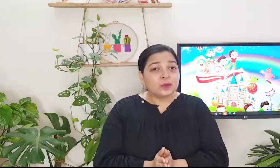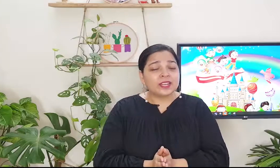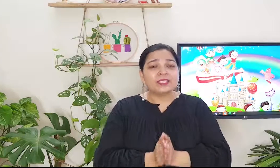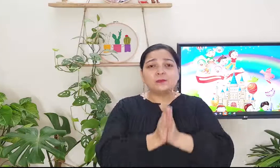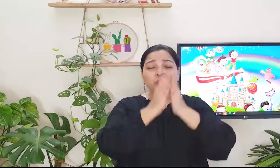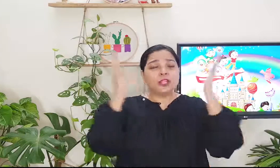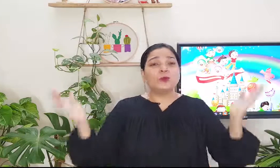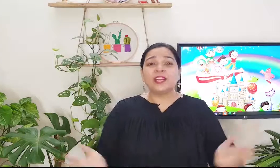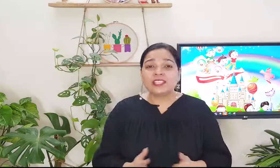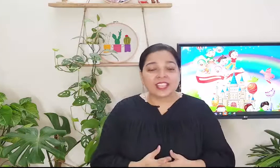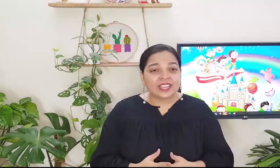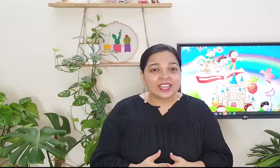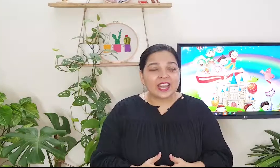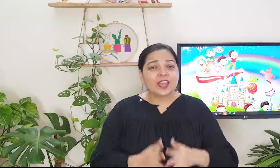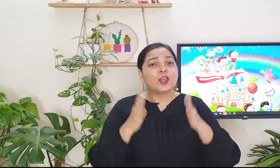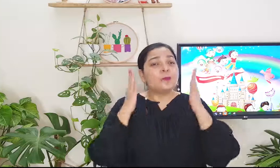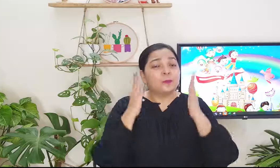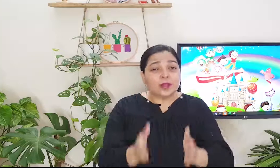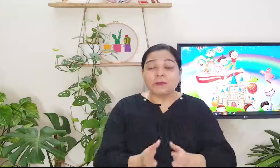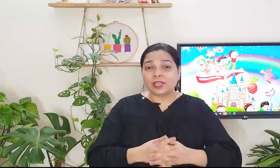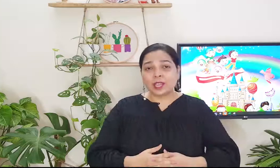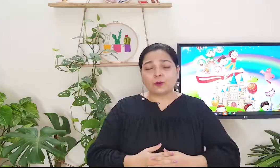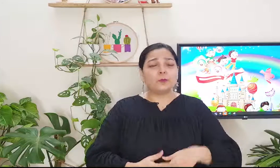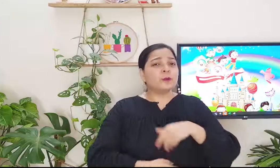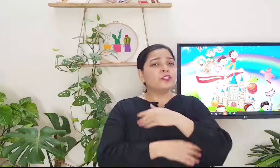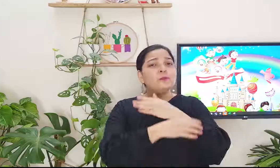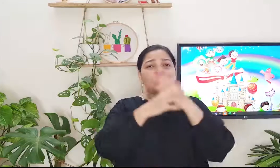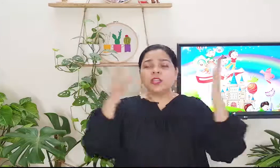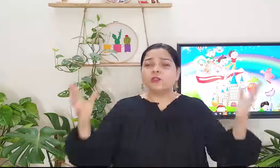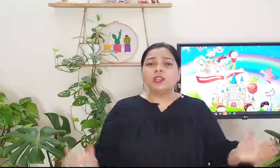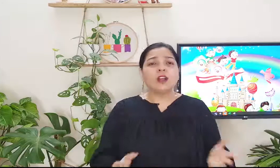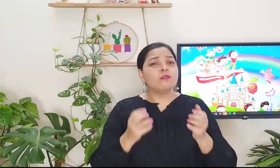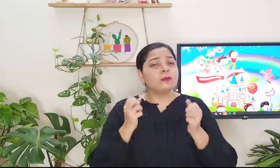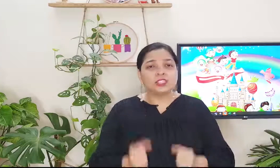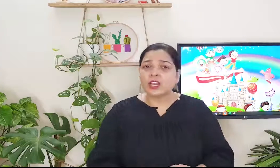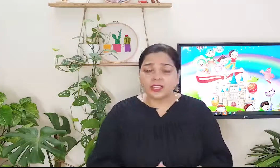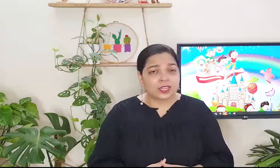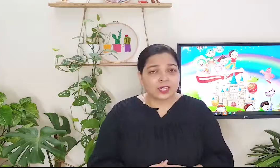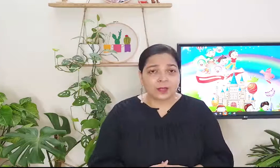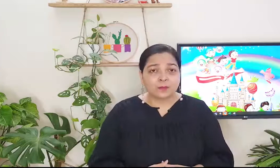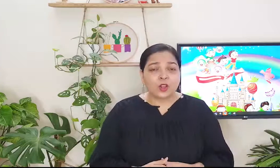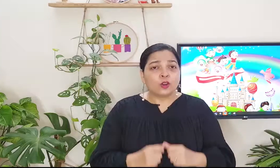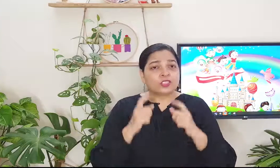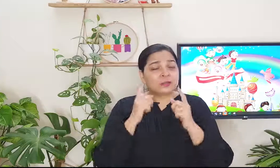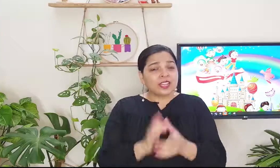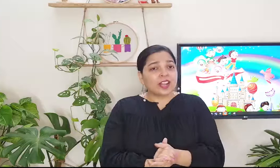বিশ্বকে কি করেছে, ভালোবেসেছে, আর ঈশ্বর পুরো বিশ্বকে বাঁচাতে চায়। আর আমি